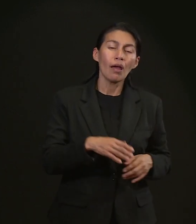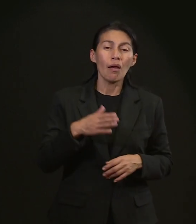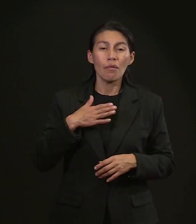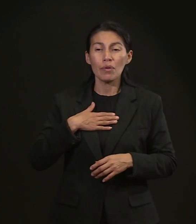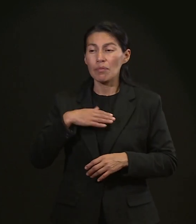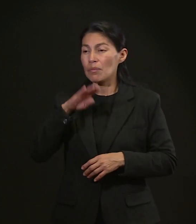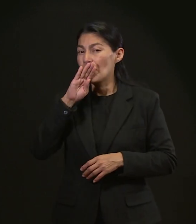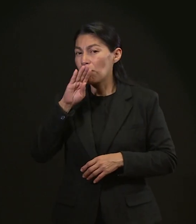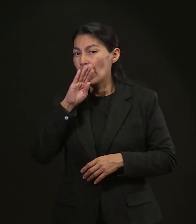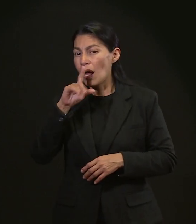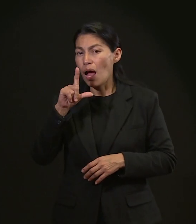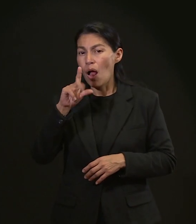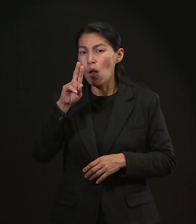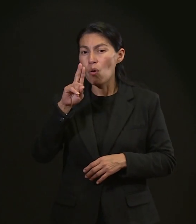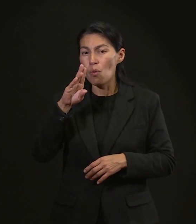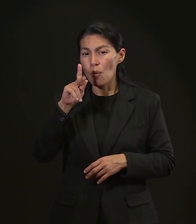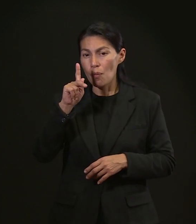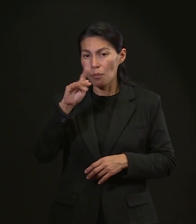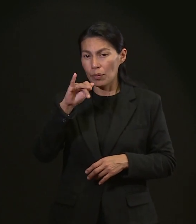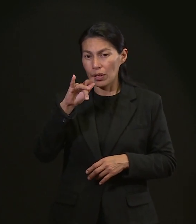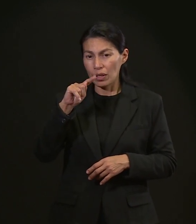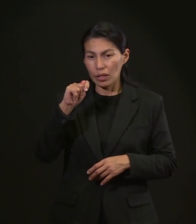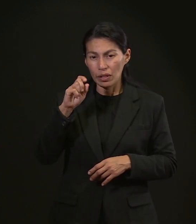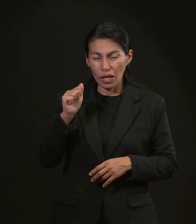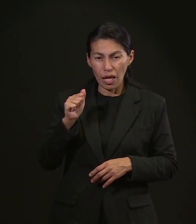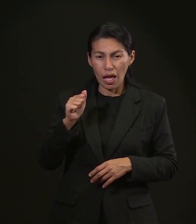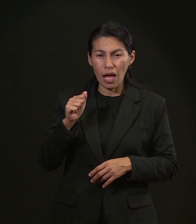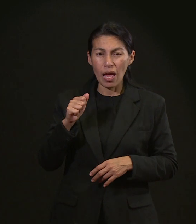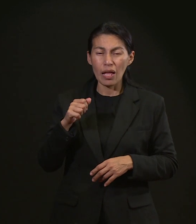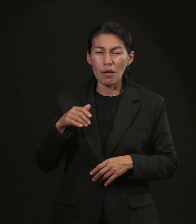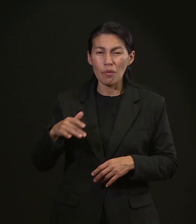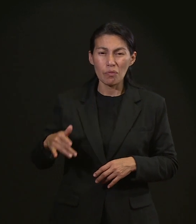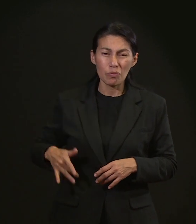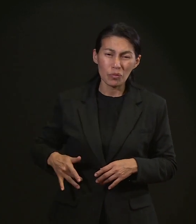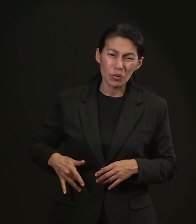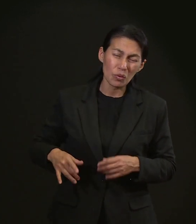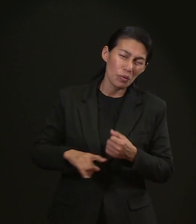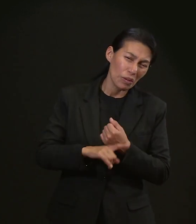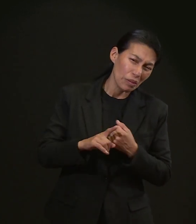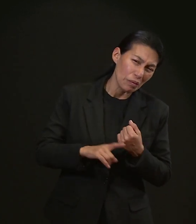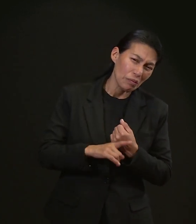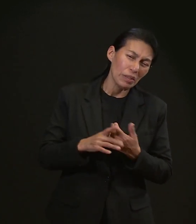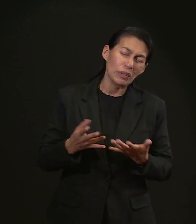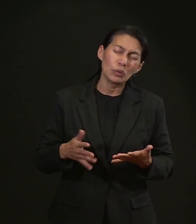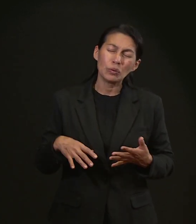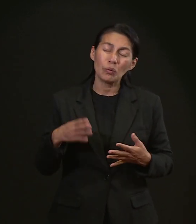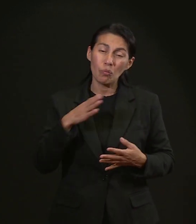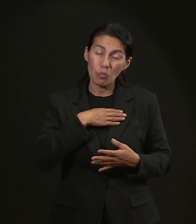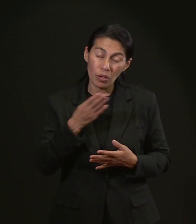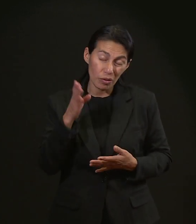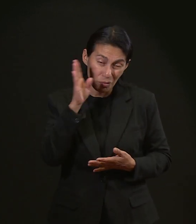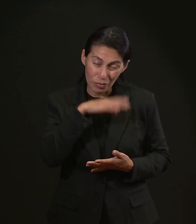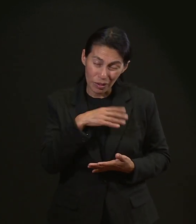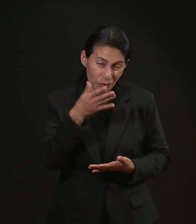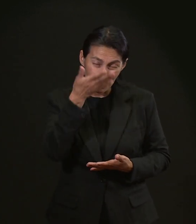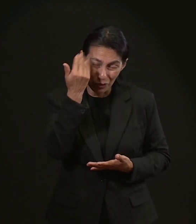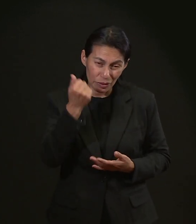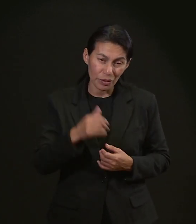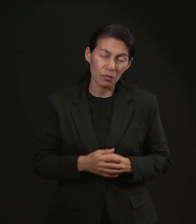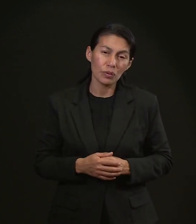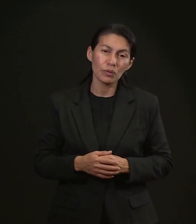mi madre lupita dice porque tiene un tumor renal que aún no ha sido tratado no sabemos si es bueno o malo